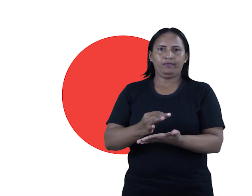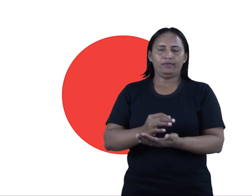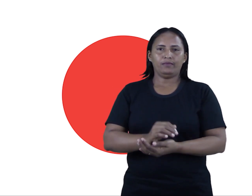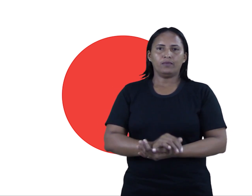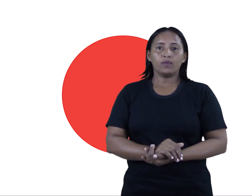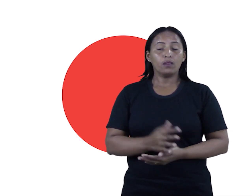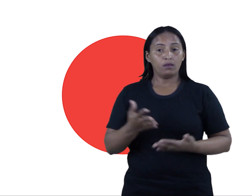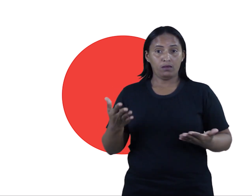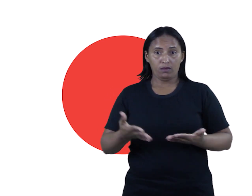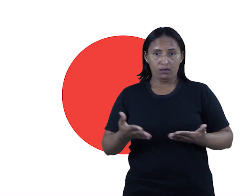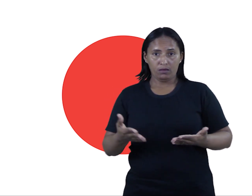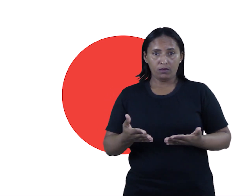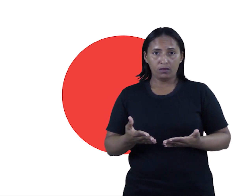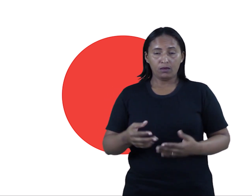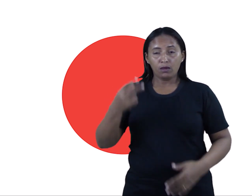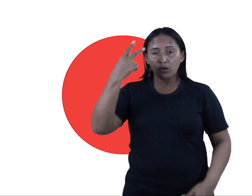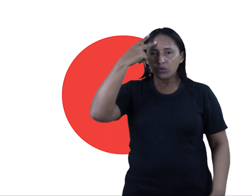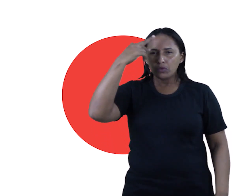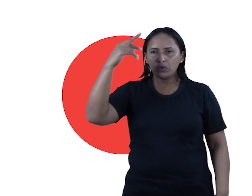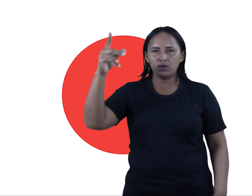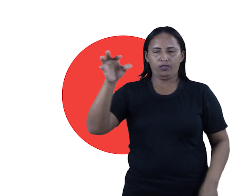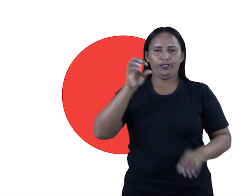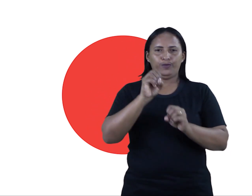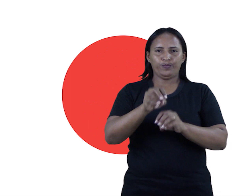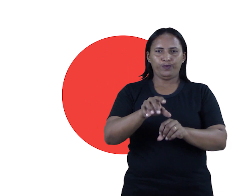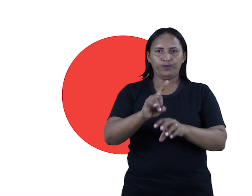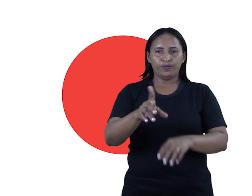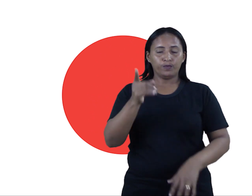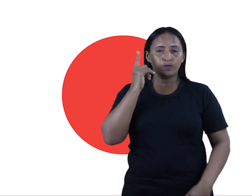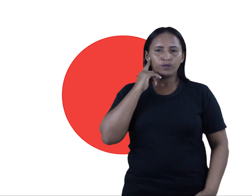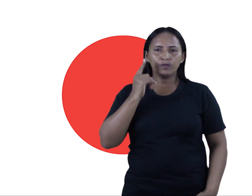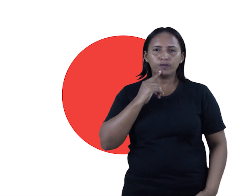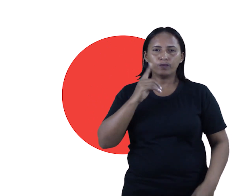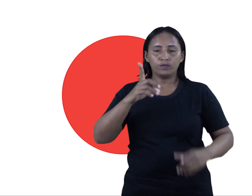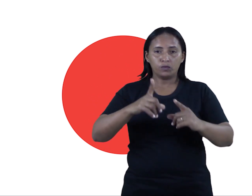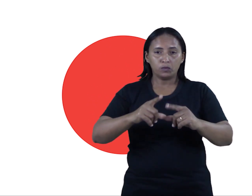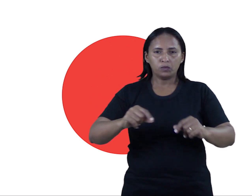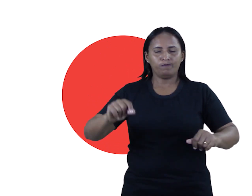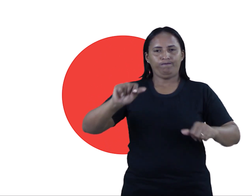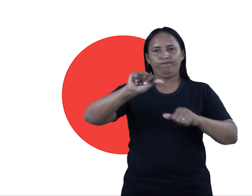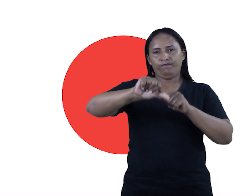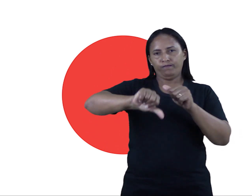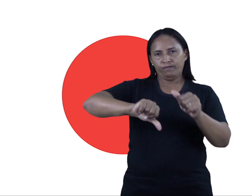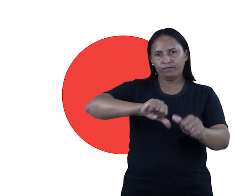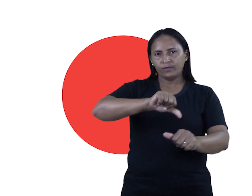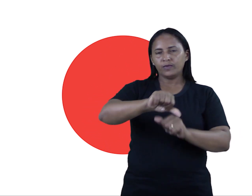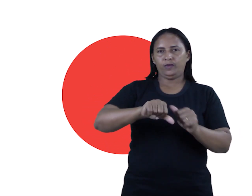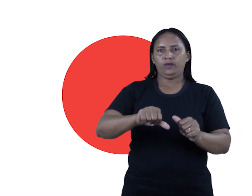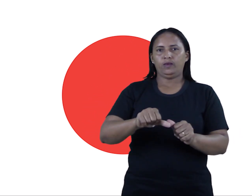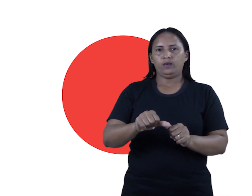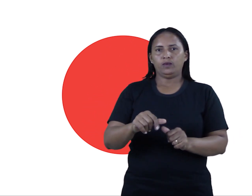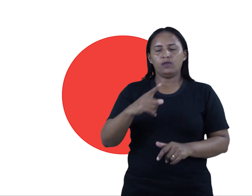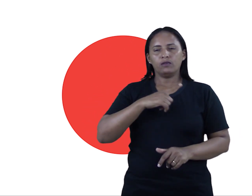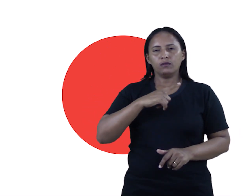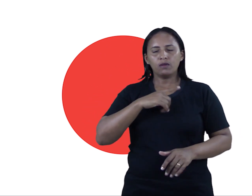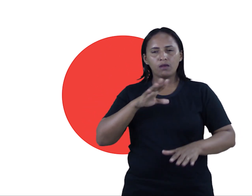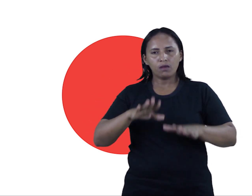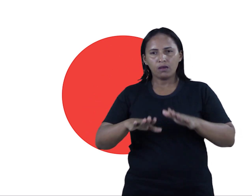agricultura. Hoje, a história da educação de surdos japonesa mudou bastante. há cerca de